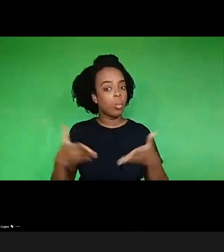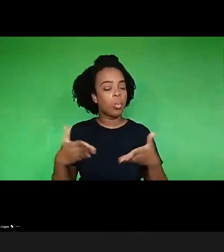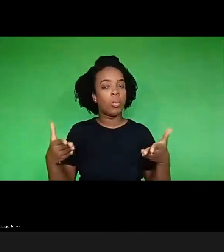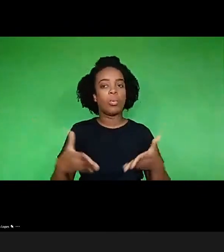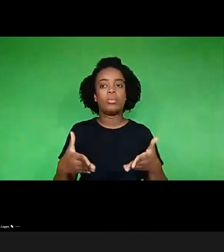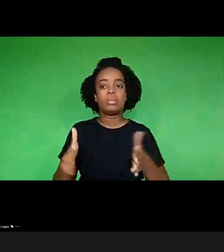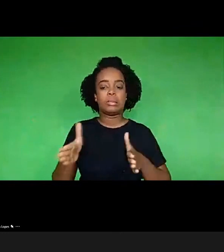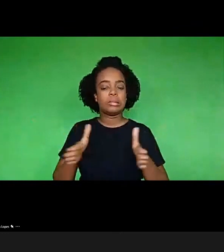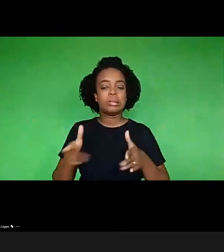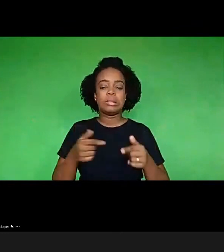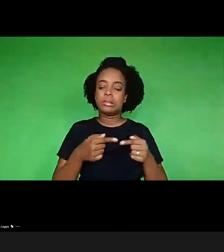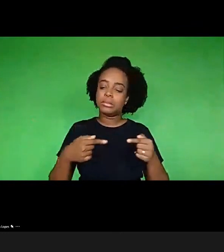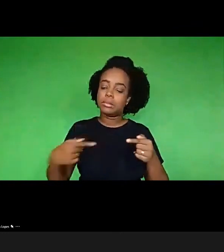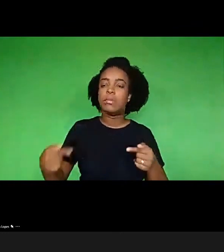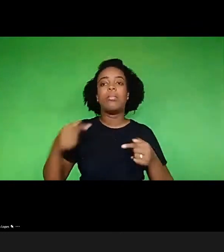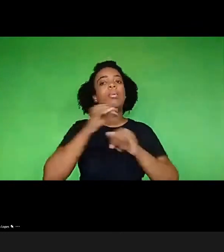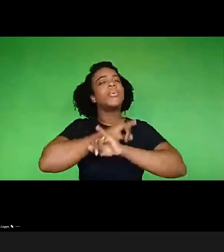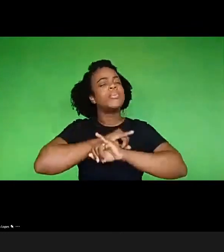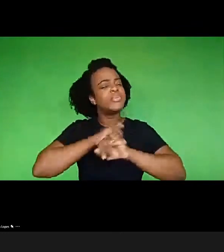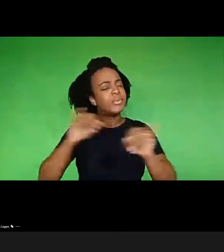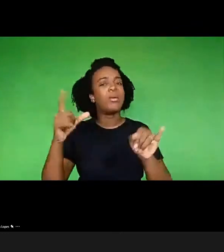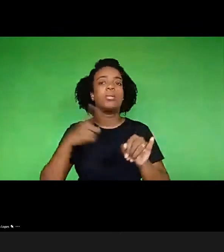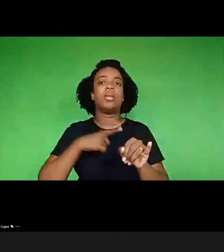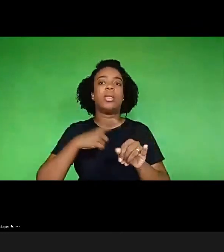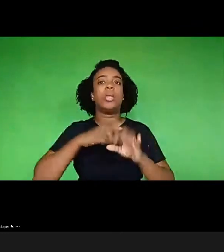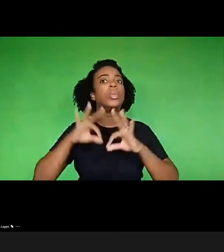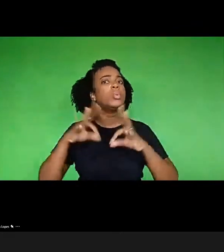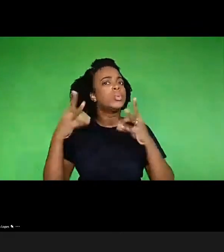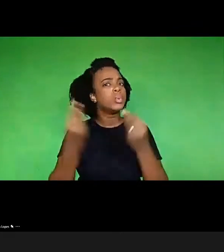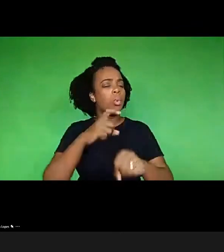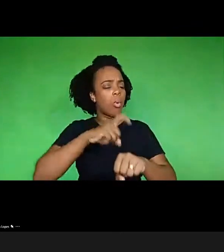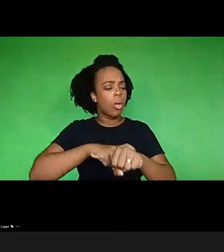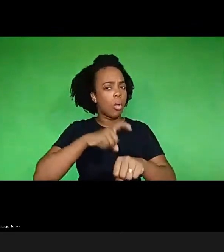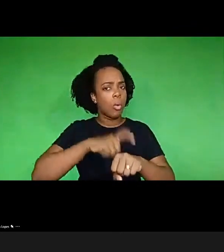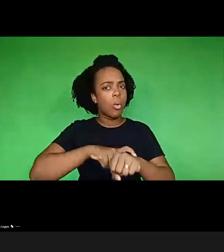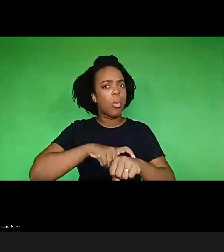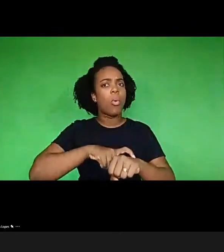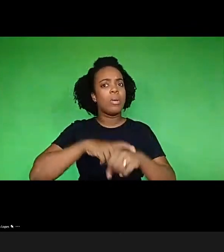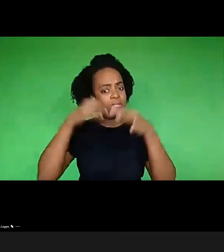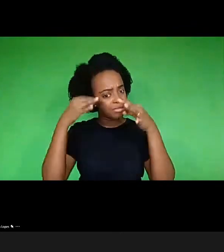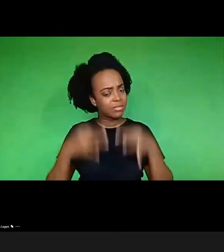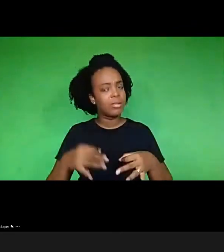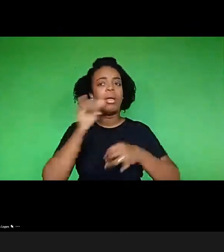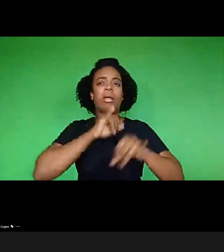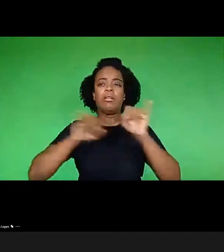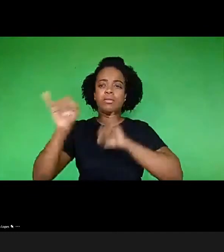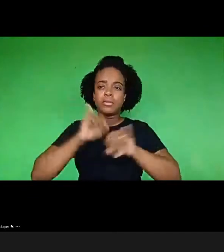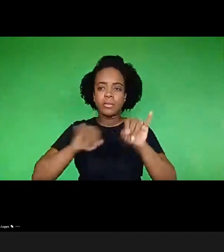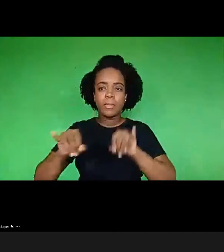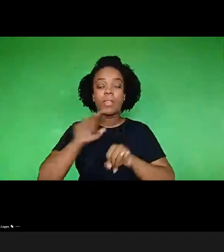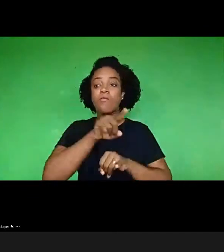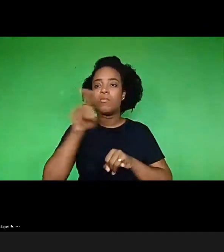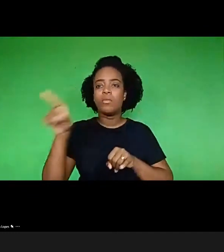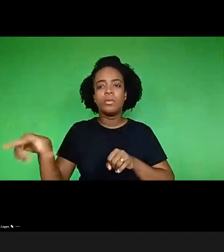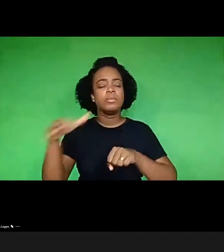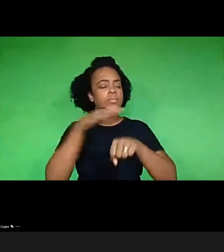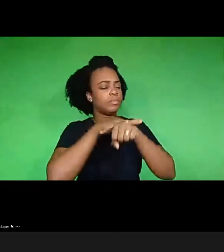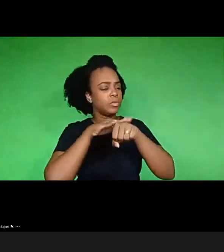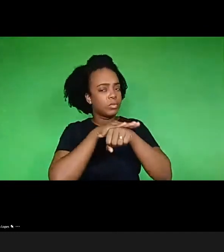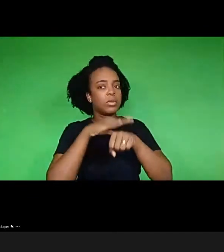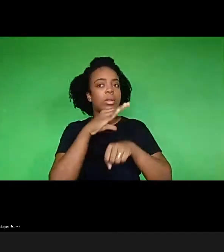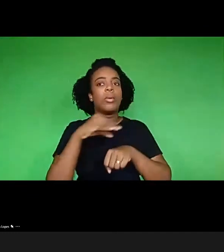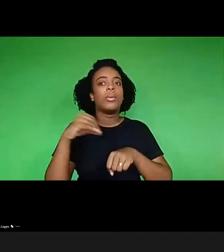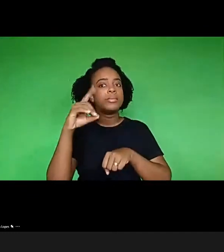nós teremos todos os horários definidos, vocês vão ter conversas com os coordenadores nos dias que forem